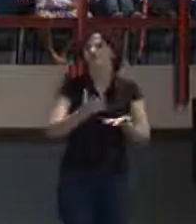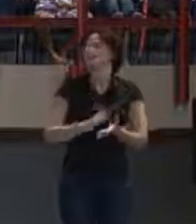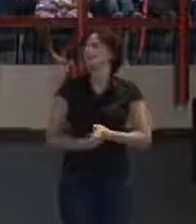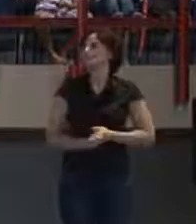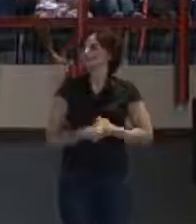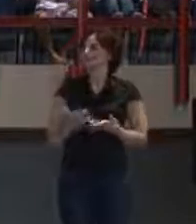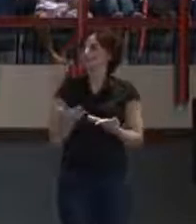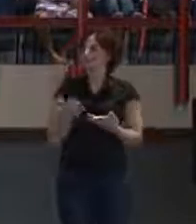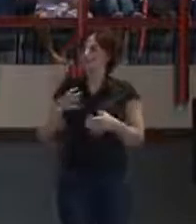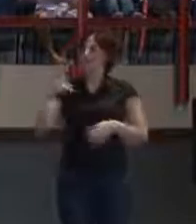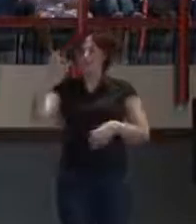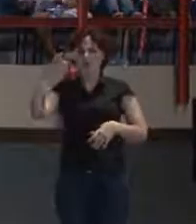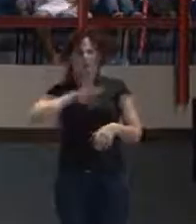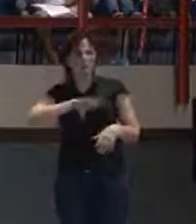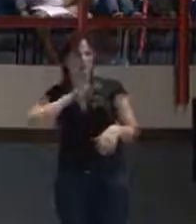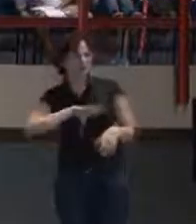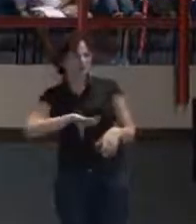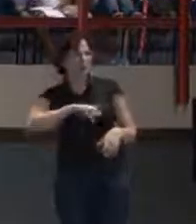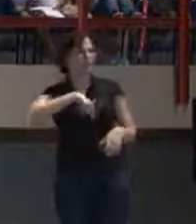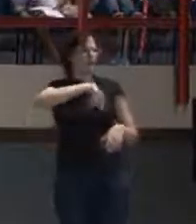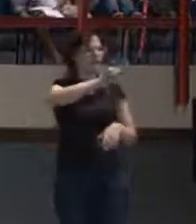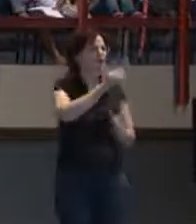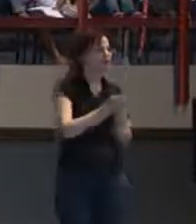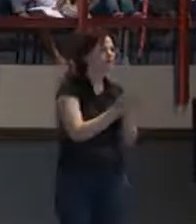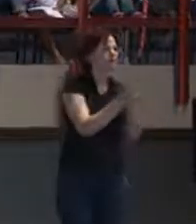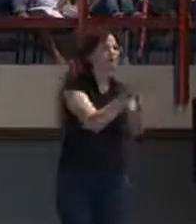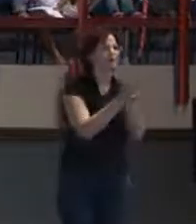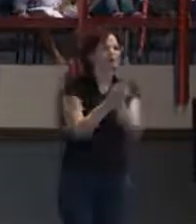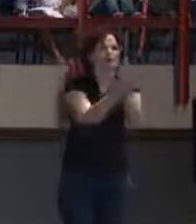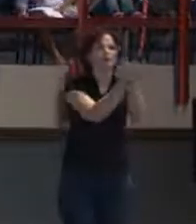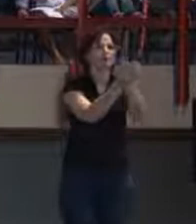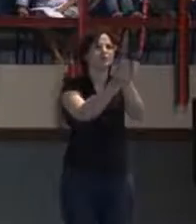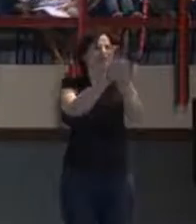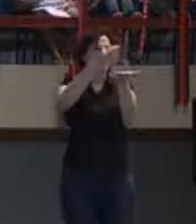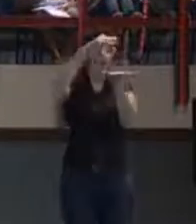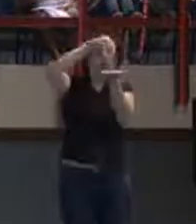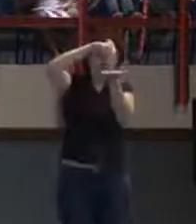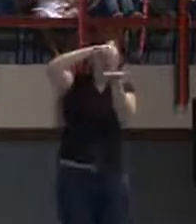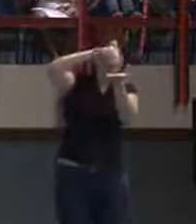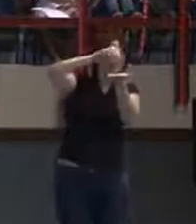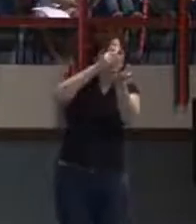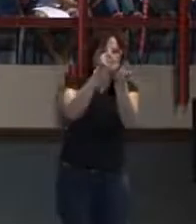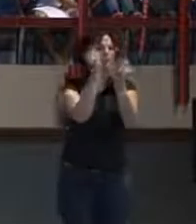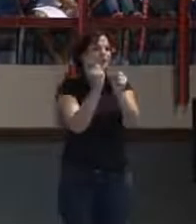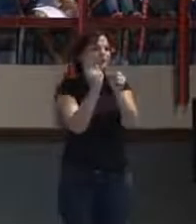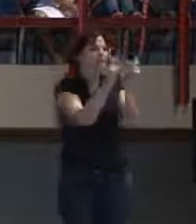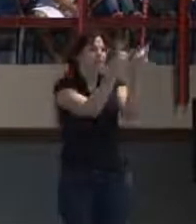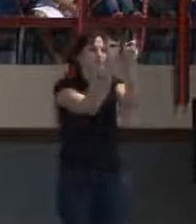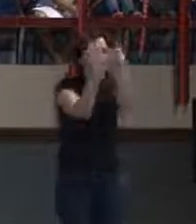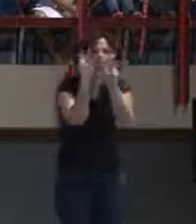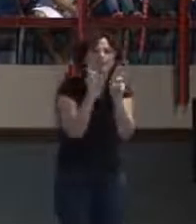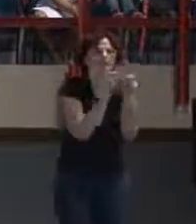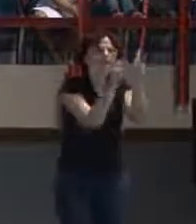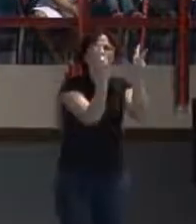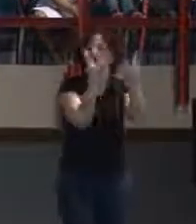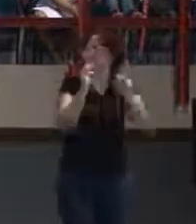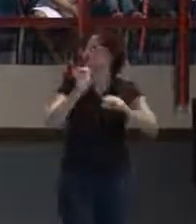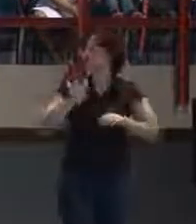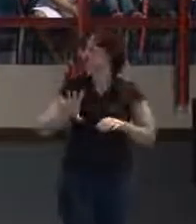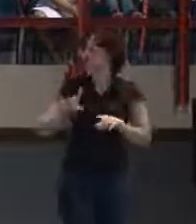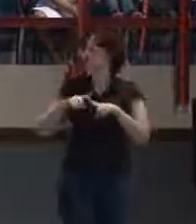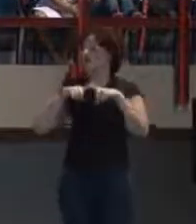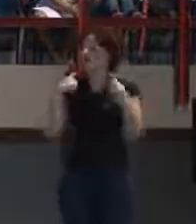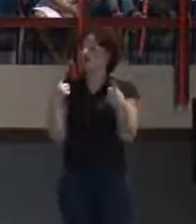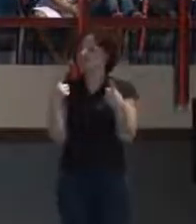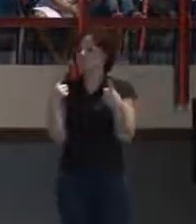especiarias, onde só ela tinha, como você brincou, a garrafinha d'água, ela podia vender com 10 reais, não sei o quê, não sei o quê. Só que qual é